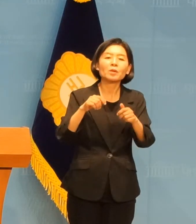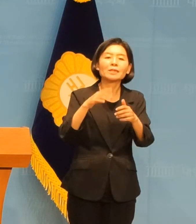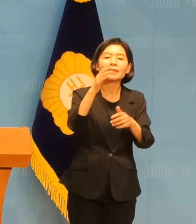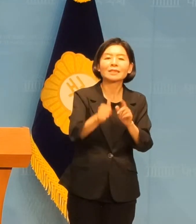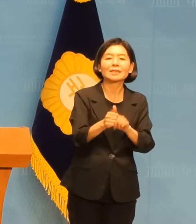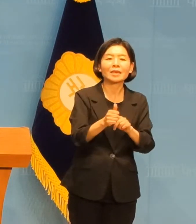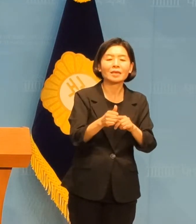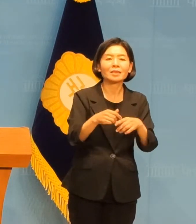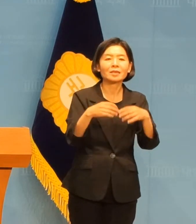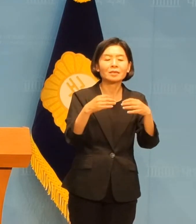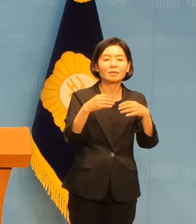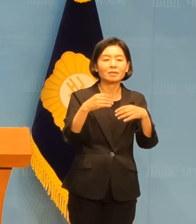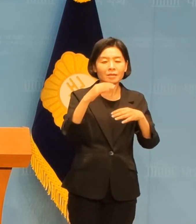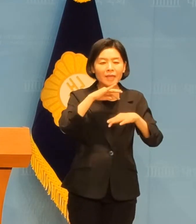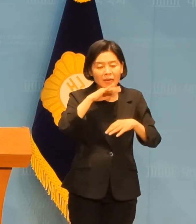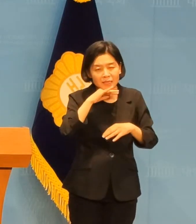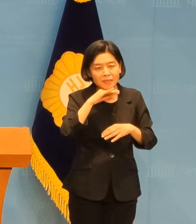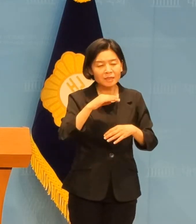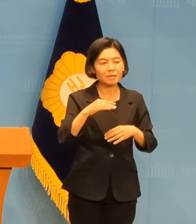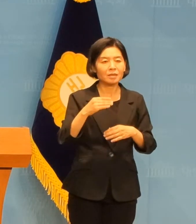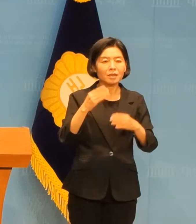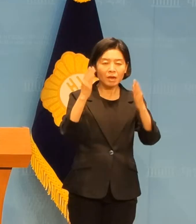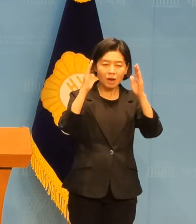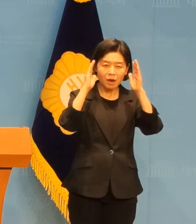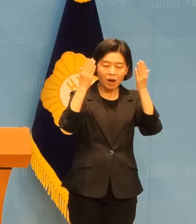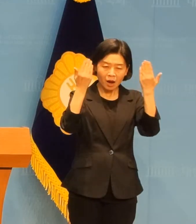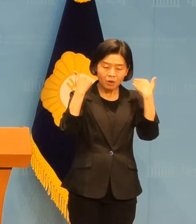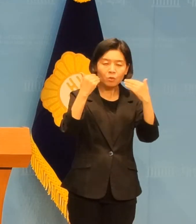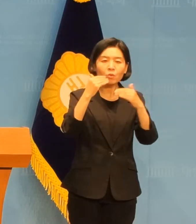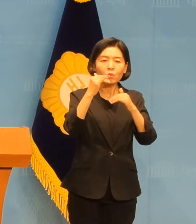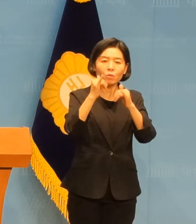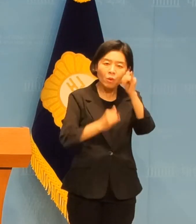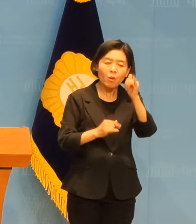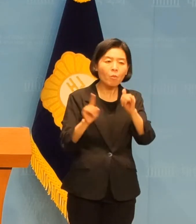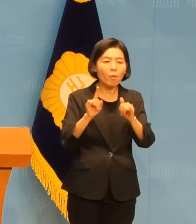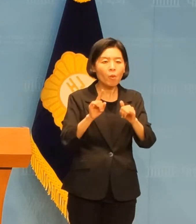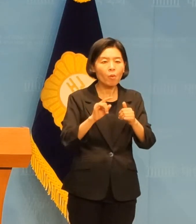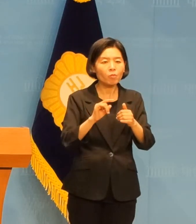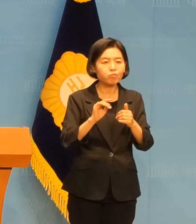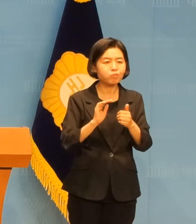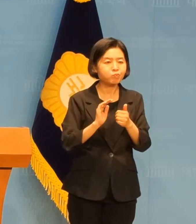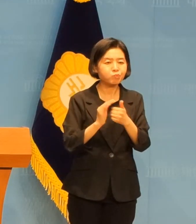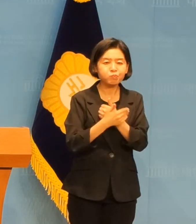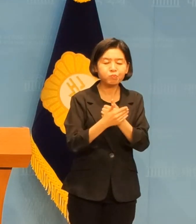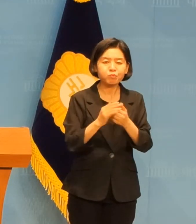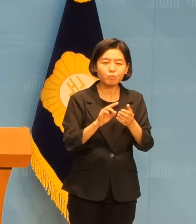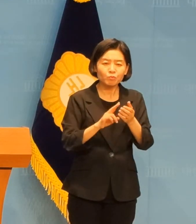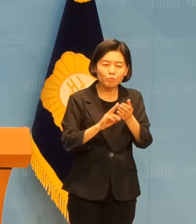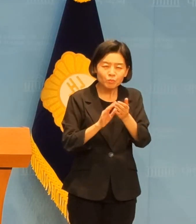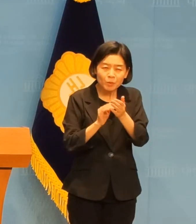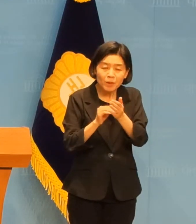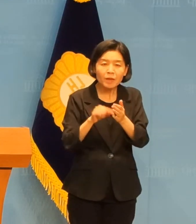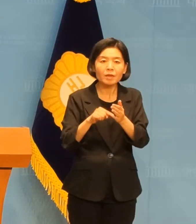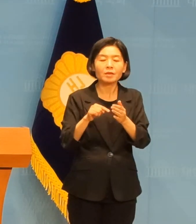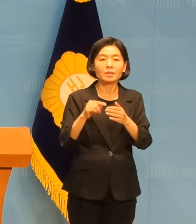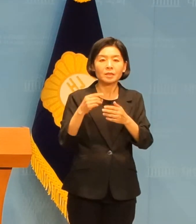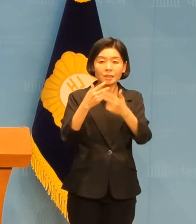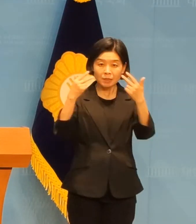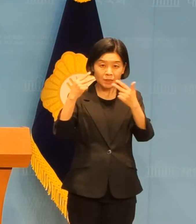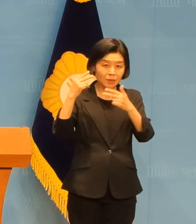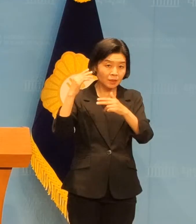나이도 학력도 베일에 쌓여있는 김현지 실장이 어떻게 이재명 대통령의 변호사